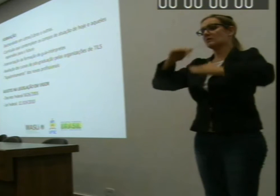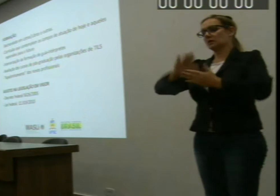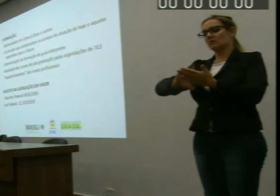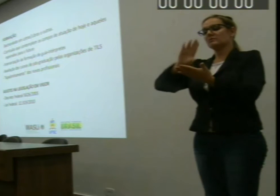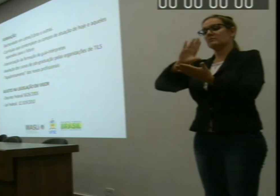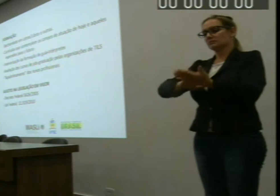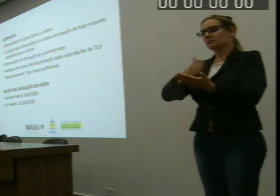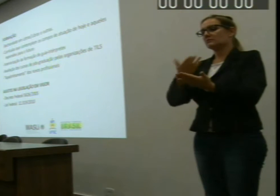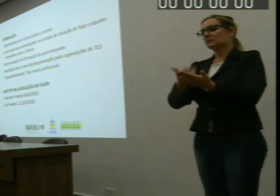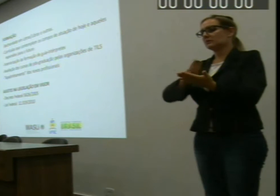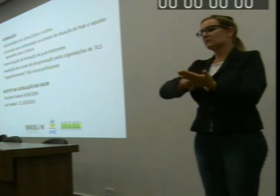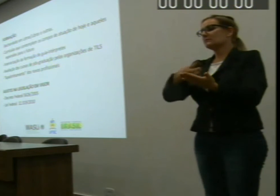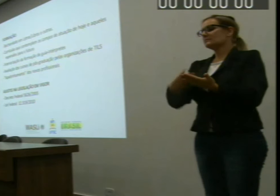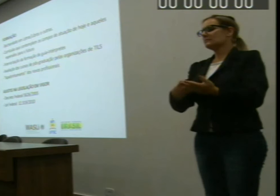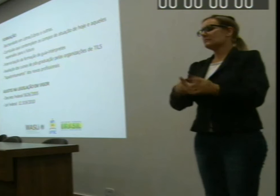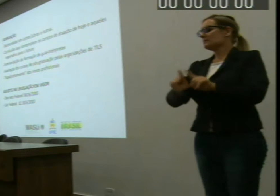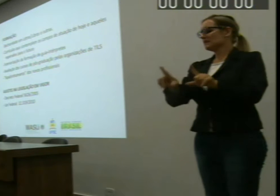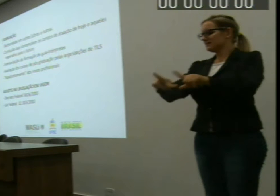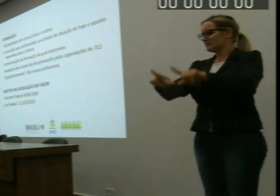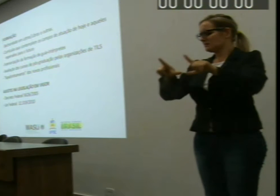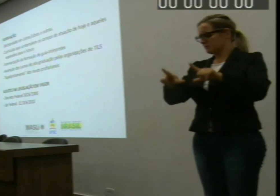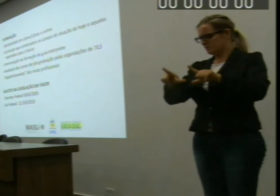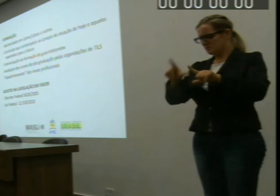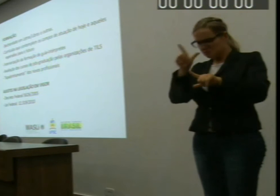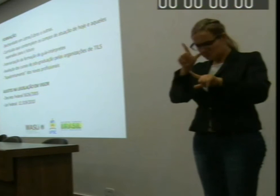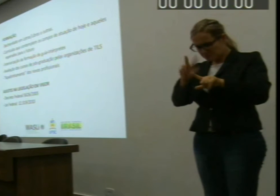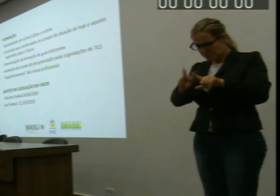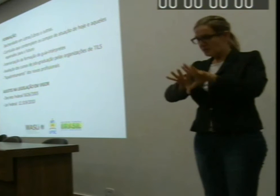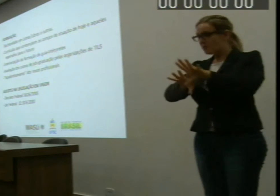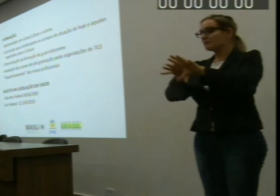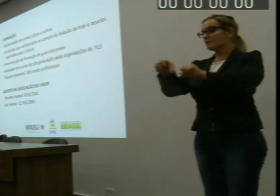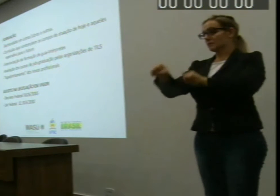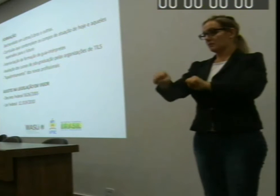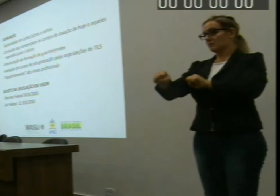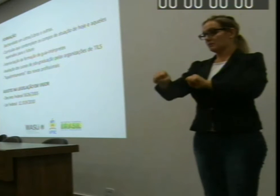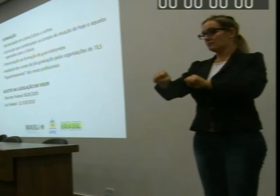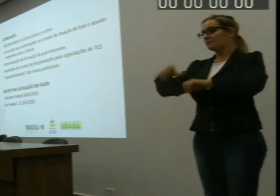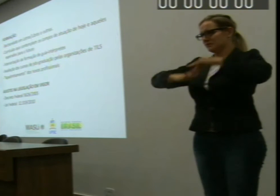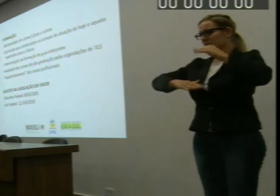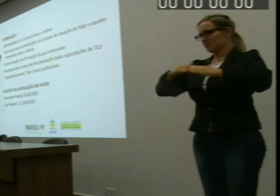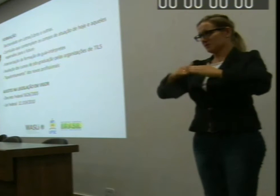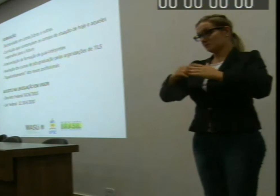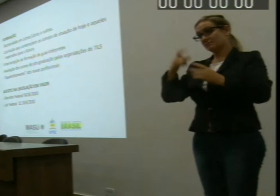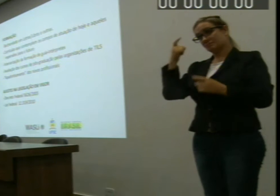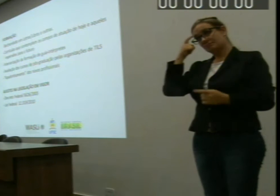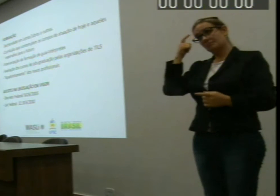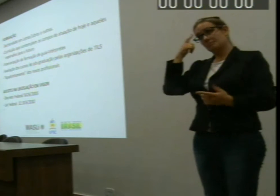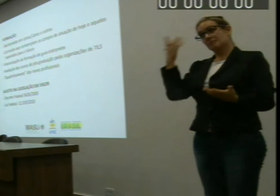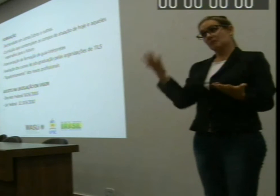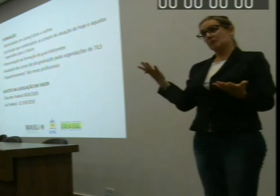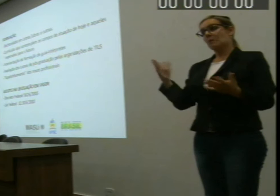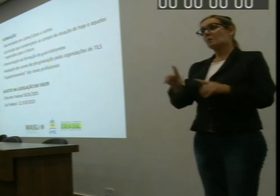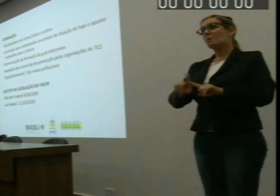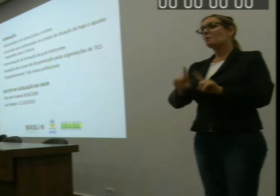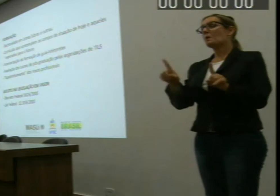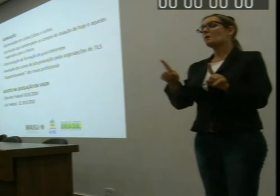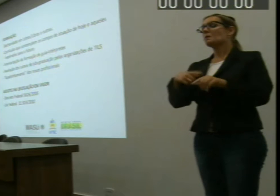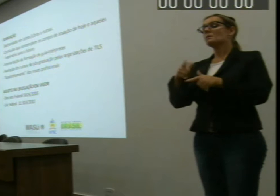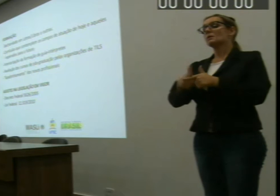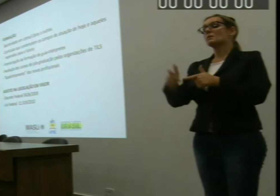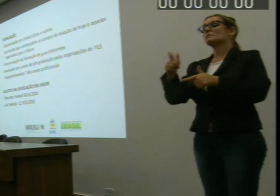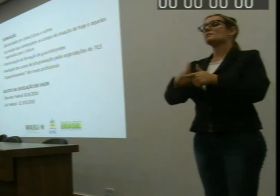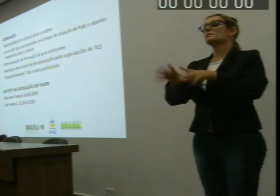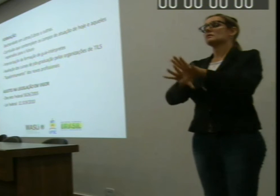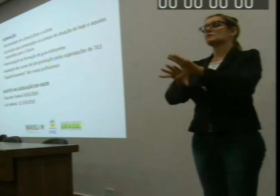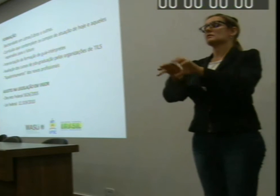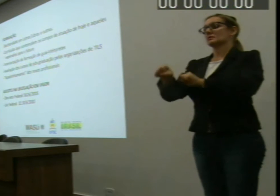que aquele certificado é o Será que a gente formou intérprete de língua de sinais né então a gente precisa pensar a o problema da formação Qual é